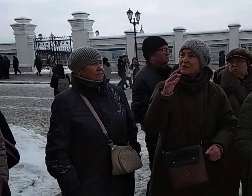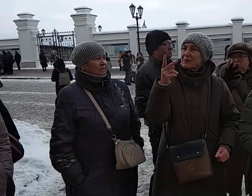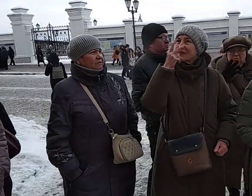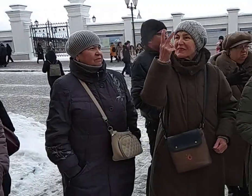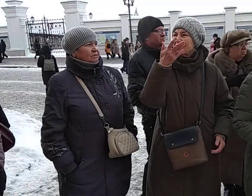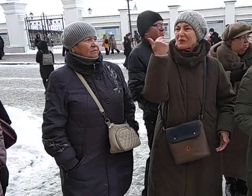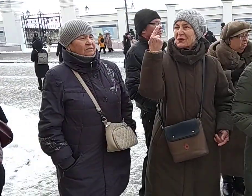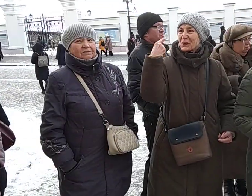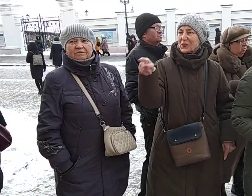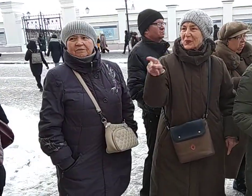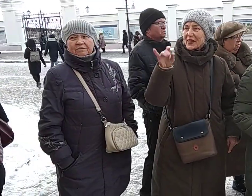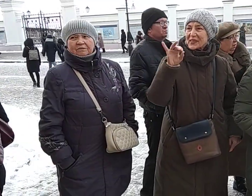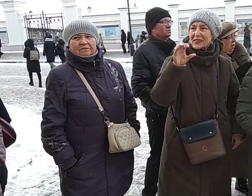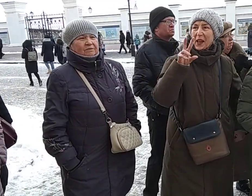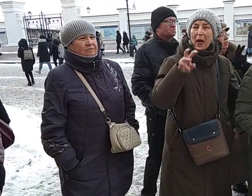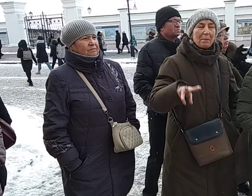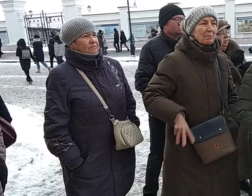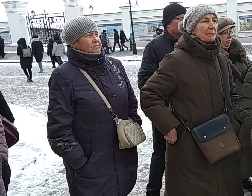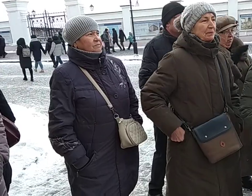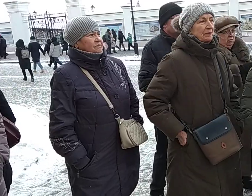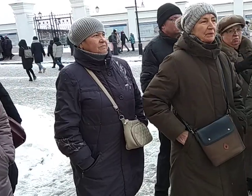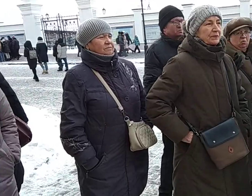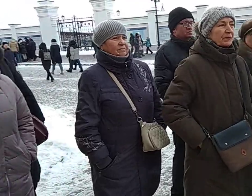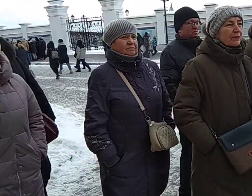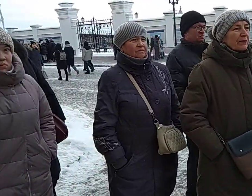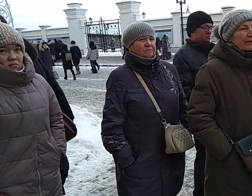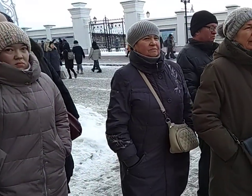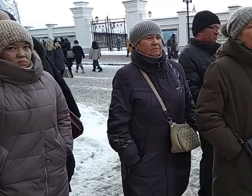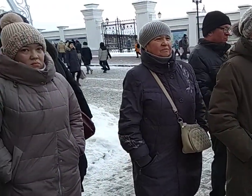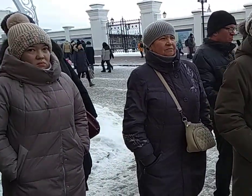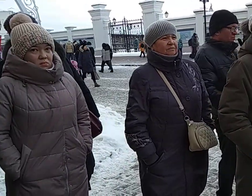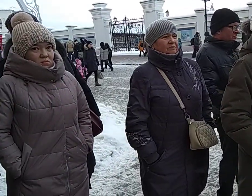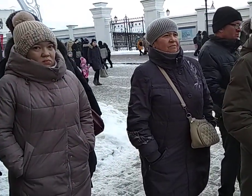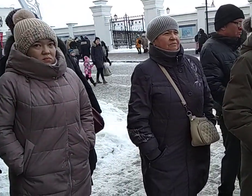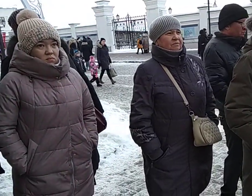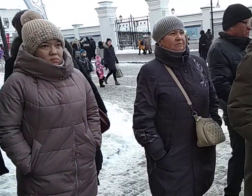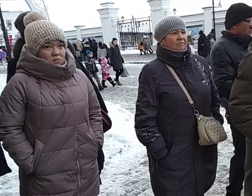предложения о том, что никогда у двора не было такой функции, которая есть сейчас.